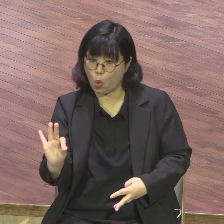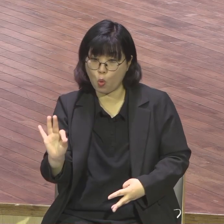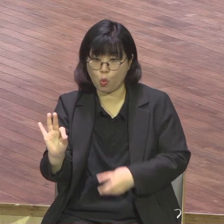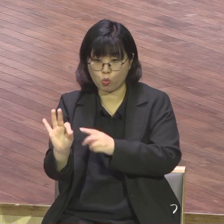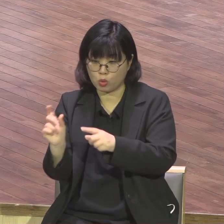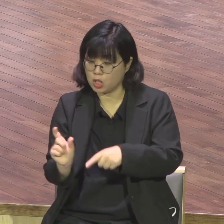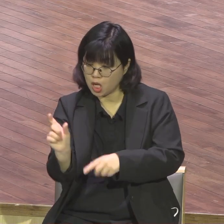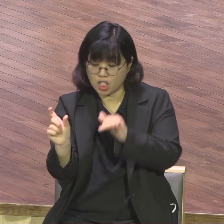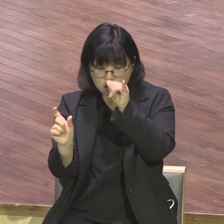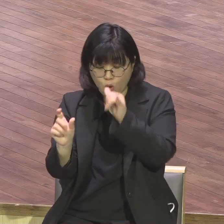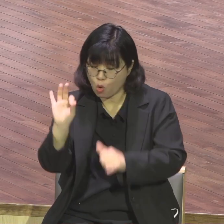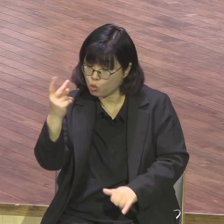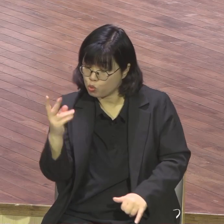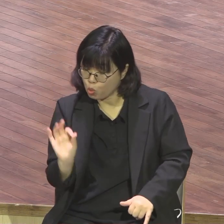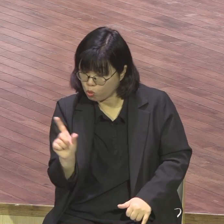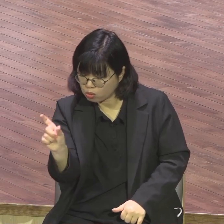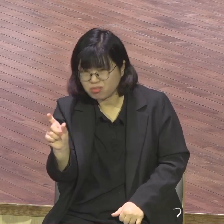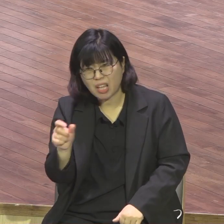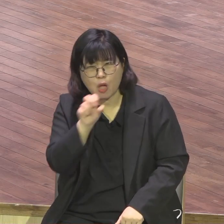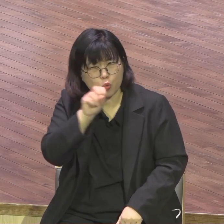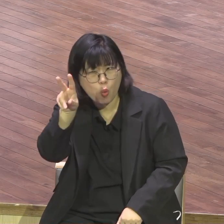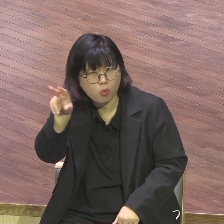그런 이름 좀 바꾸는 게 나아요.